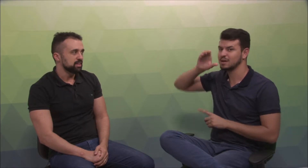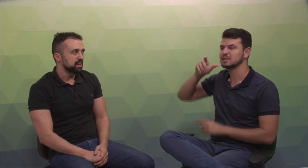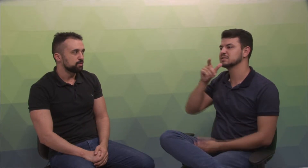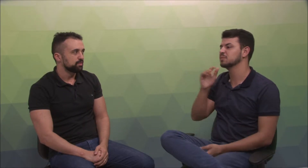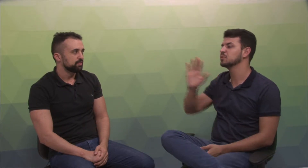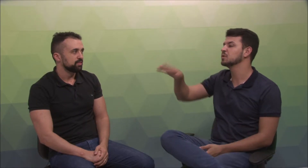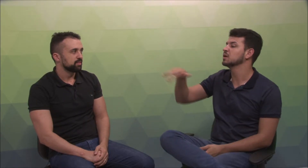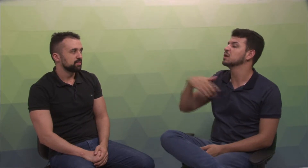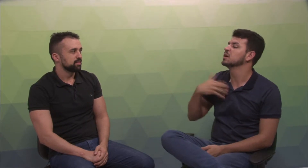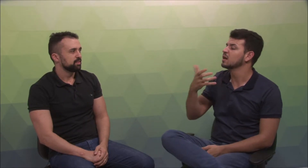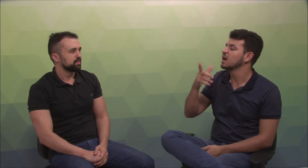sinal.